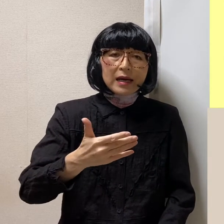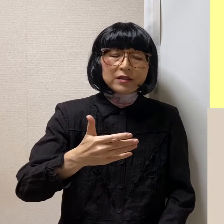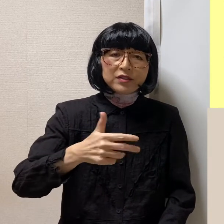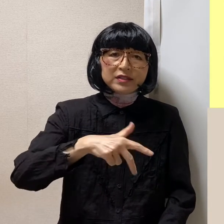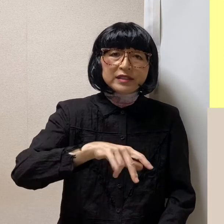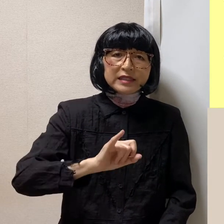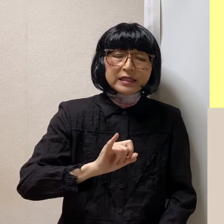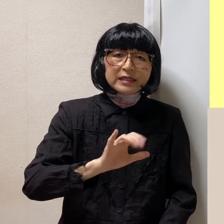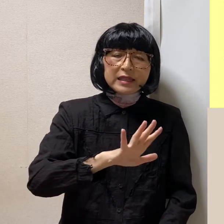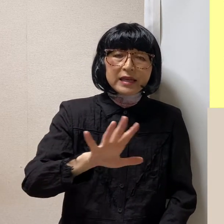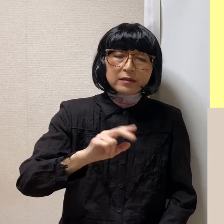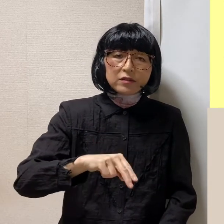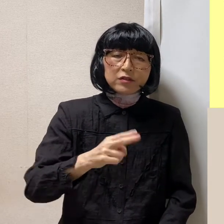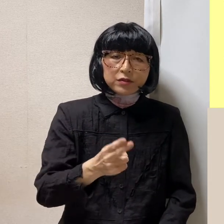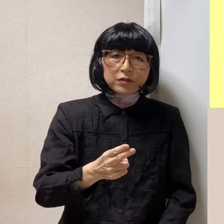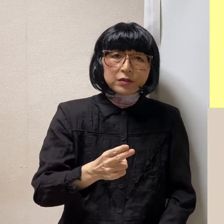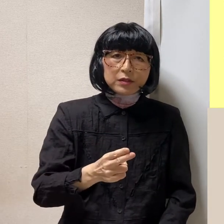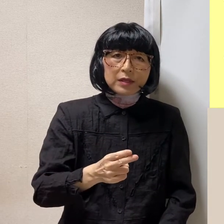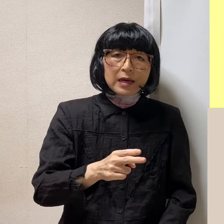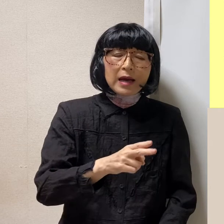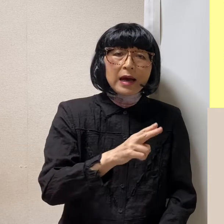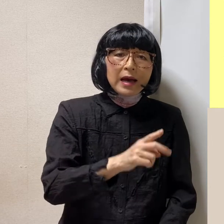An accident happened.